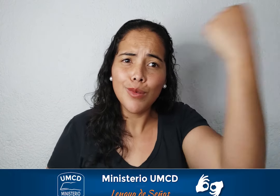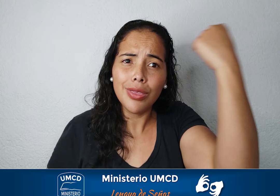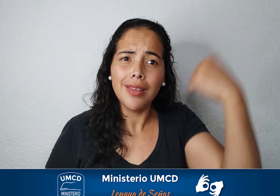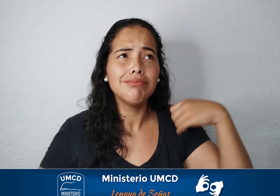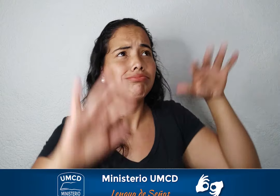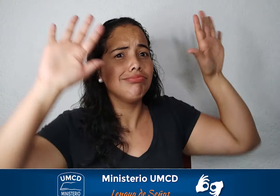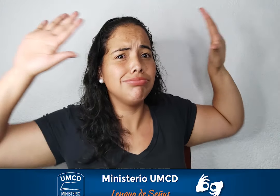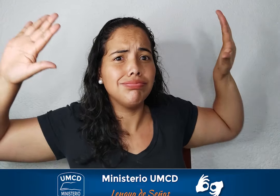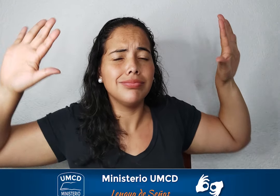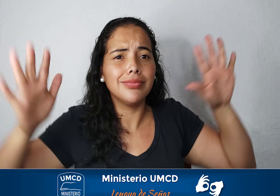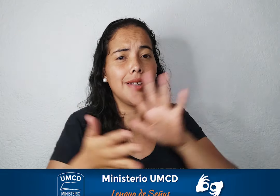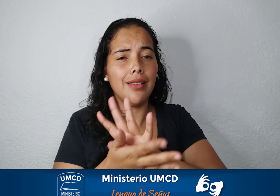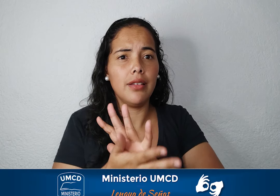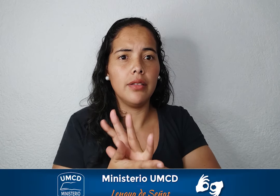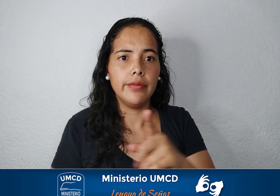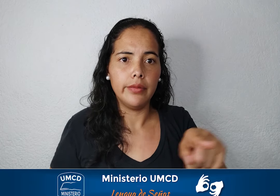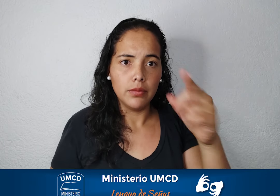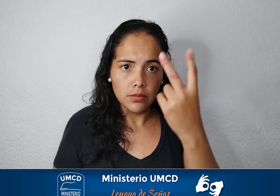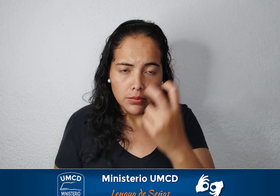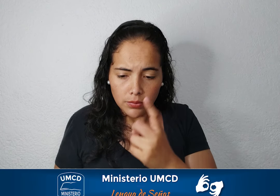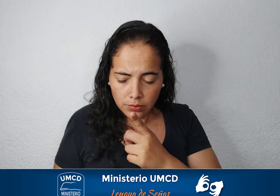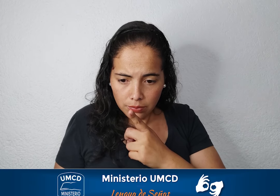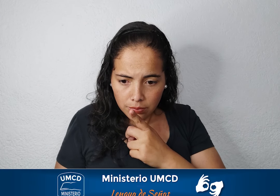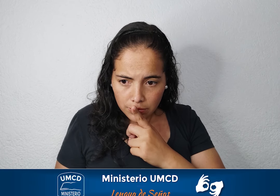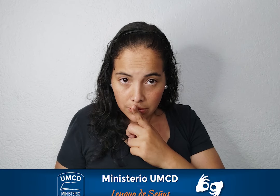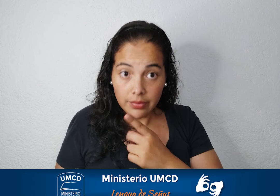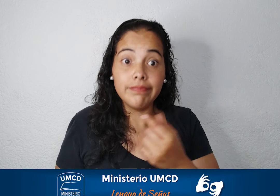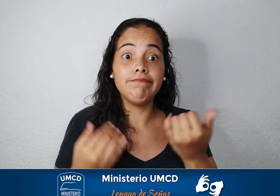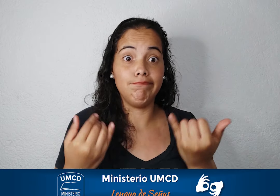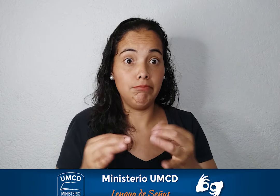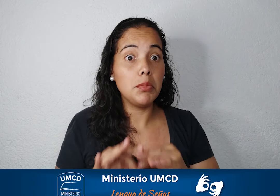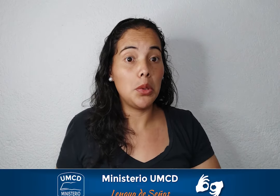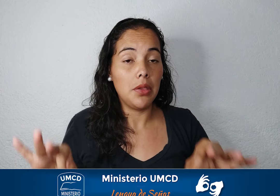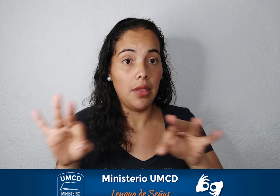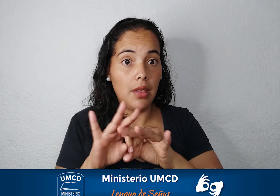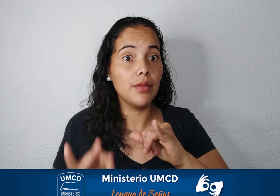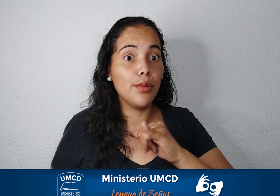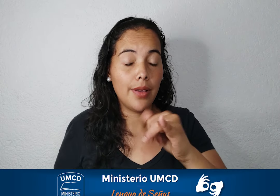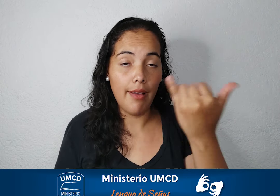poder. Una gran lección del Señor, una lección que nos puede